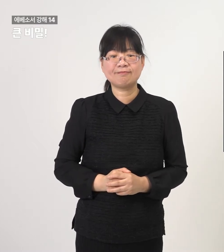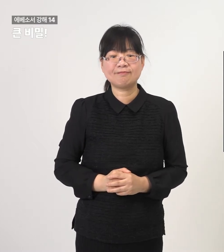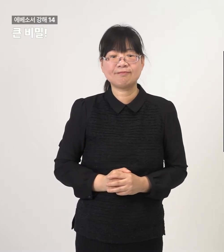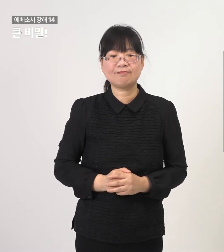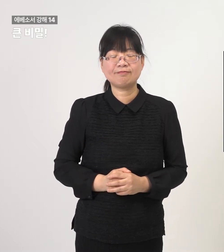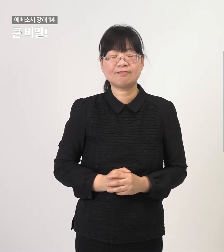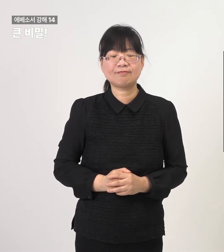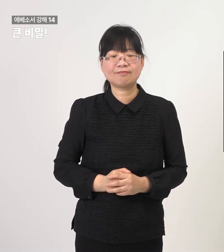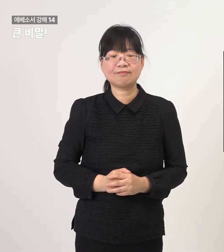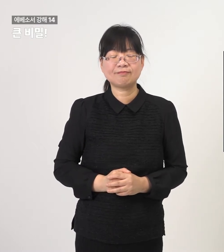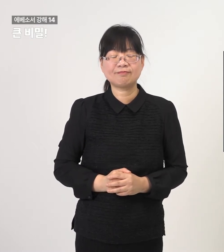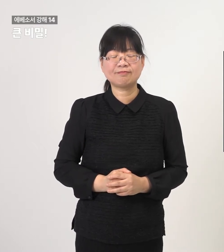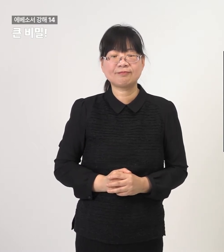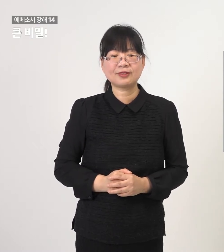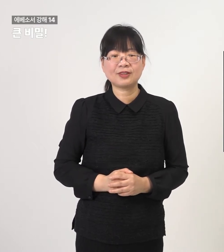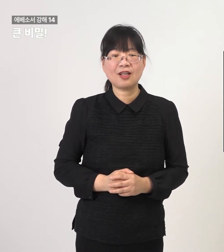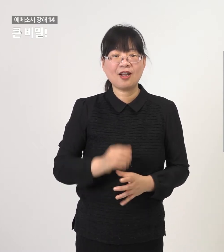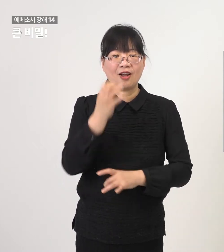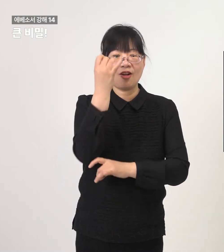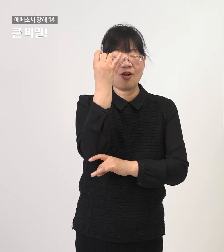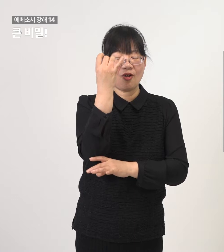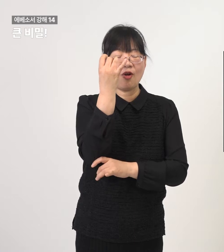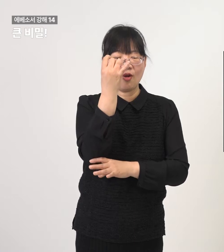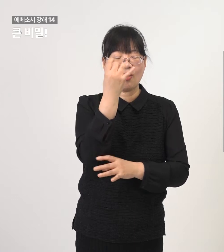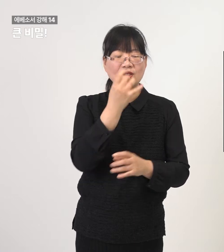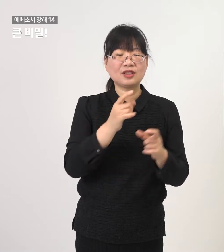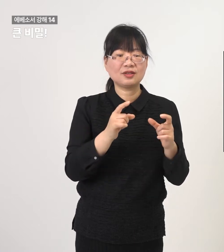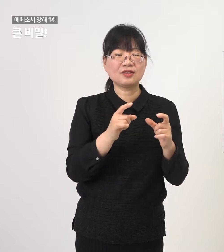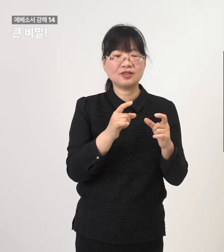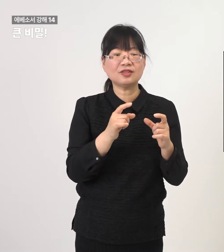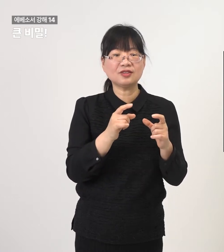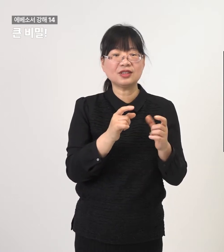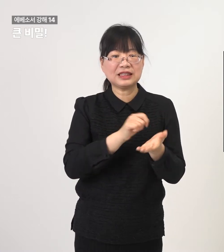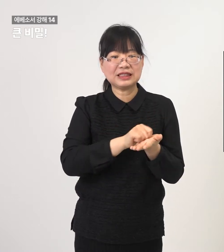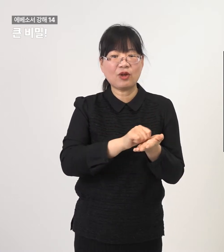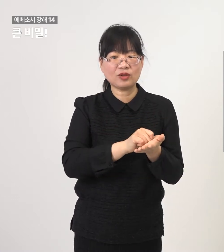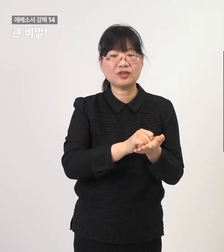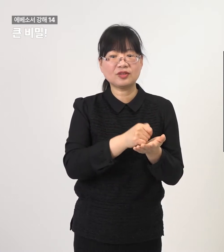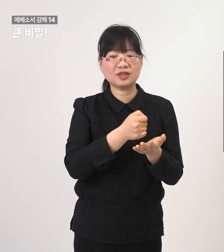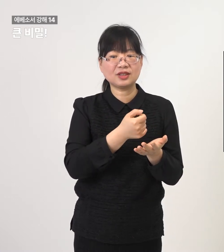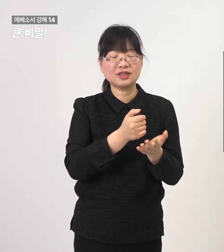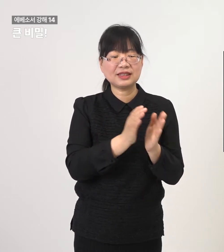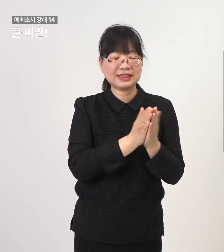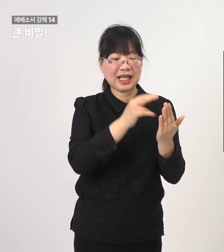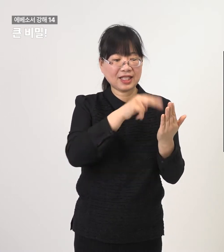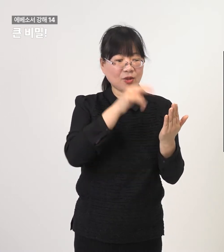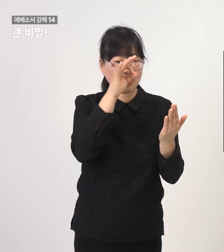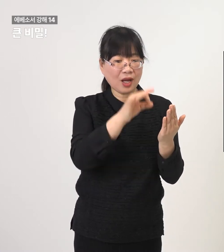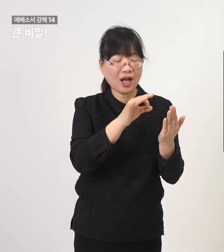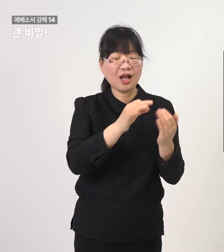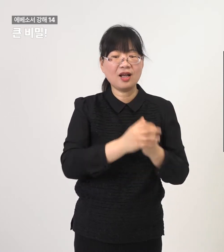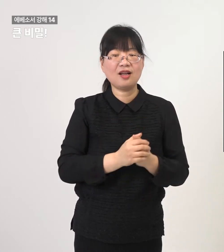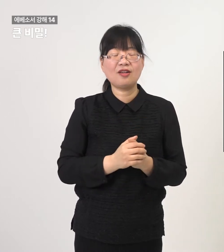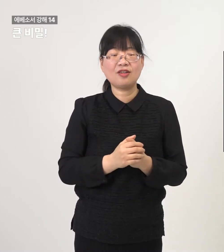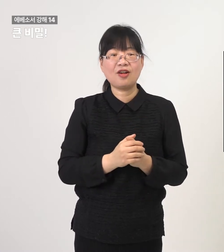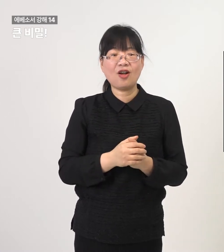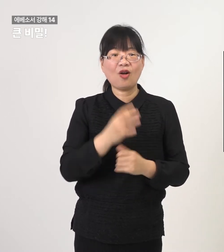이 원문을 보니까 오래된 그 사본에는 이 말이 이렇게 쓰여지질 않고